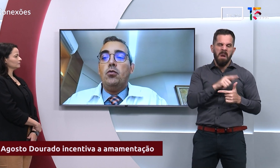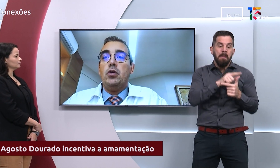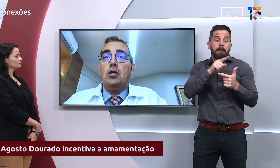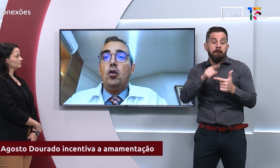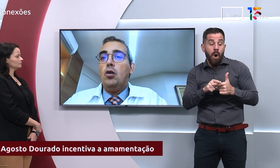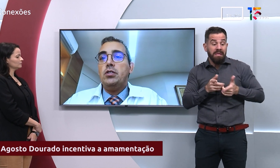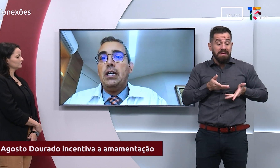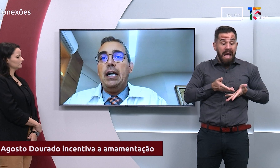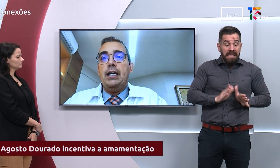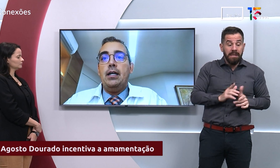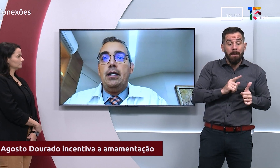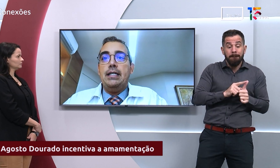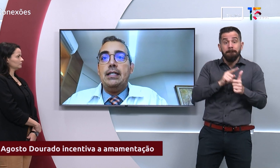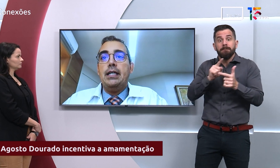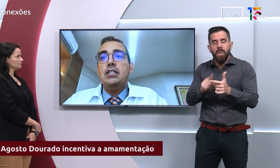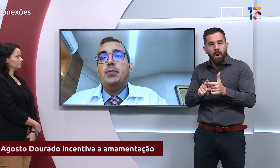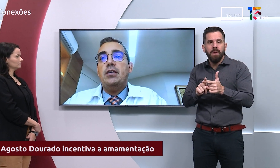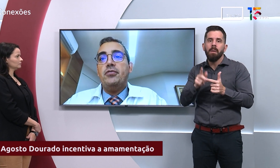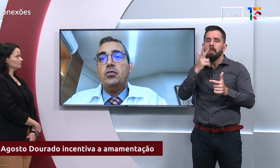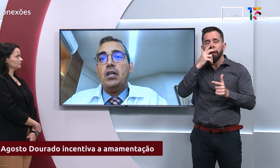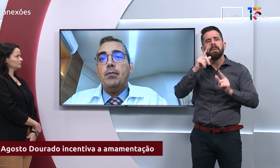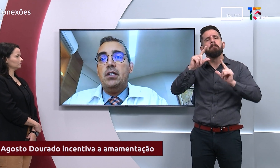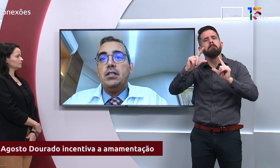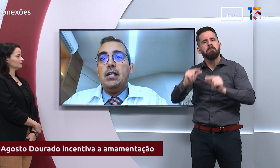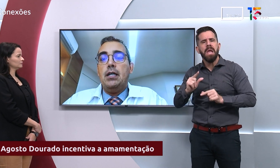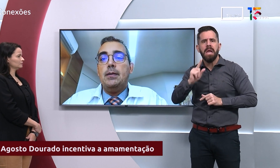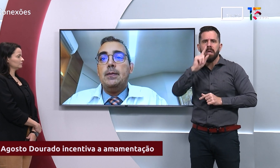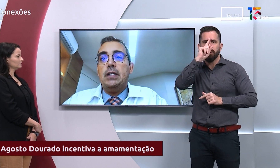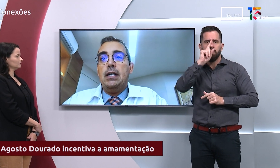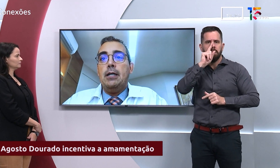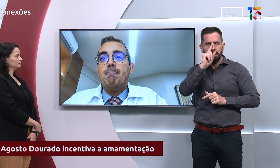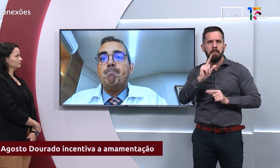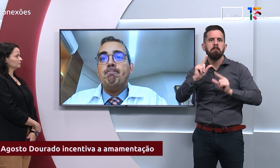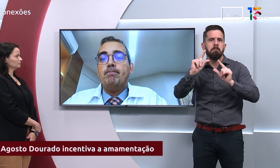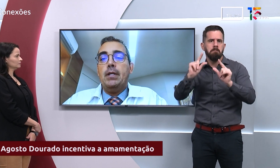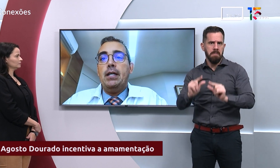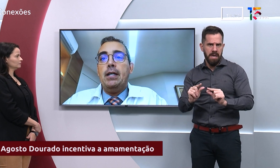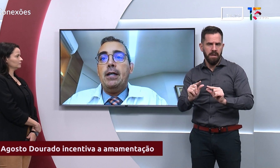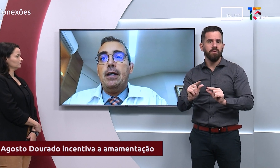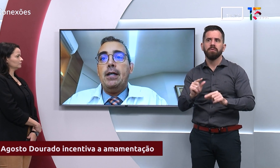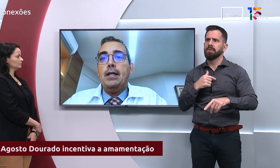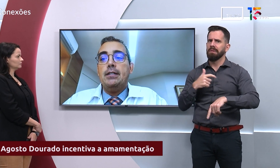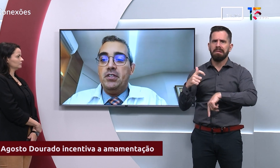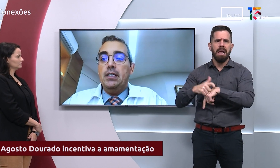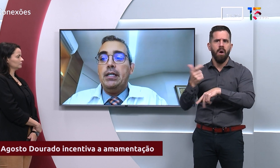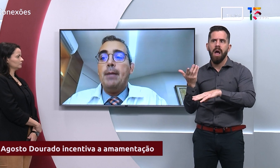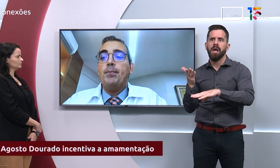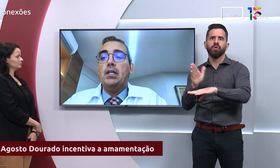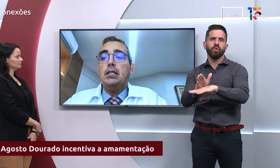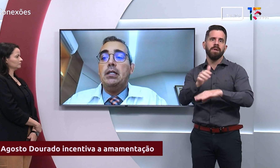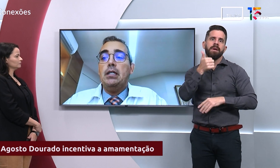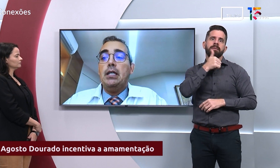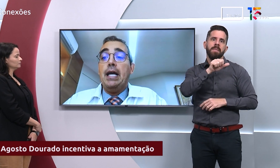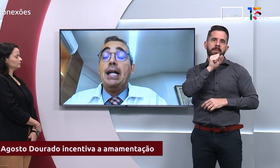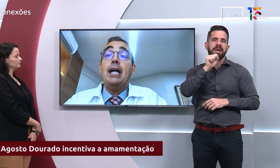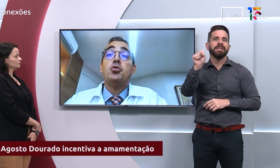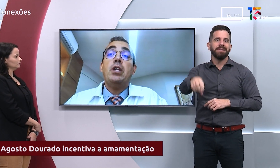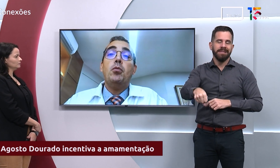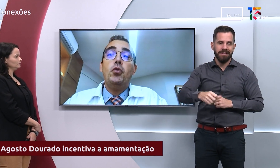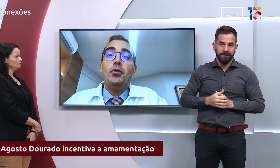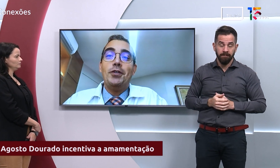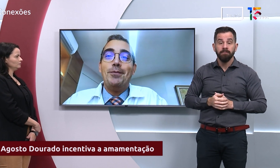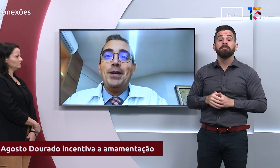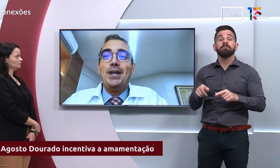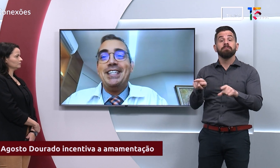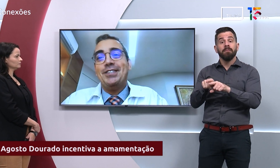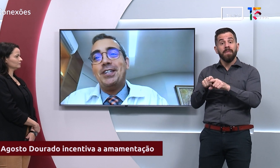pós-natal. Então, logo de cara, esse grande benefício que a mãe já se beneficia, né? E